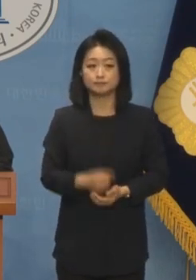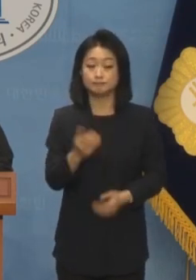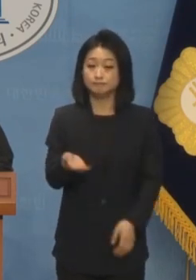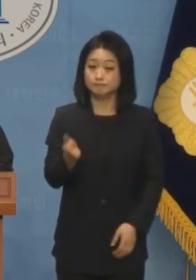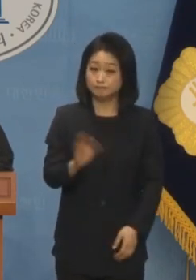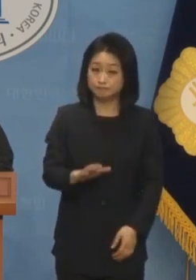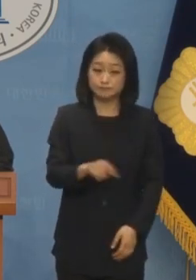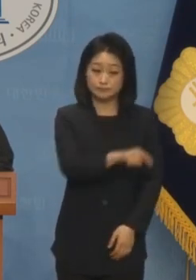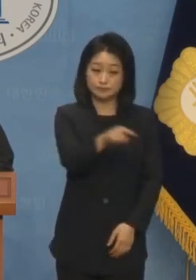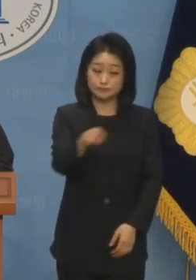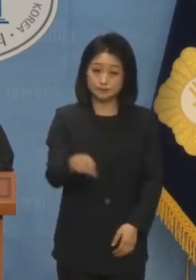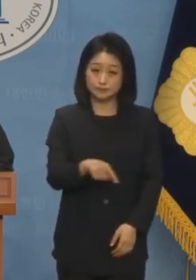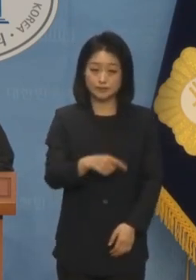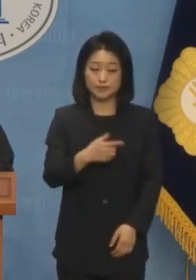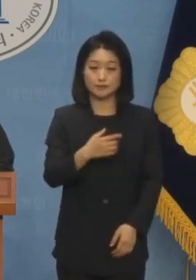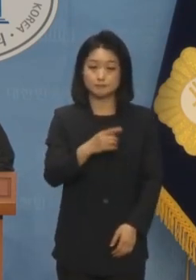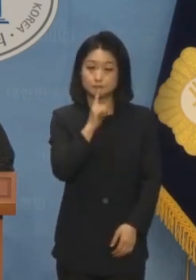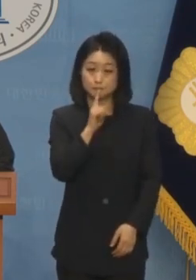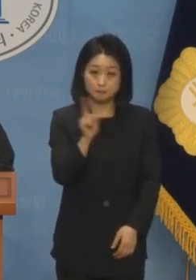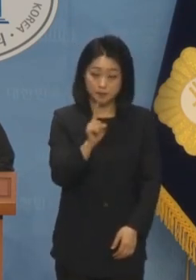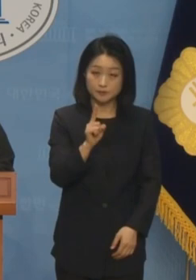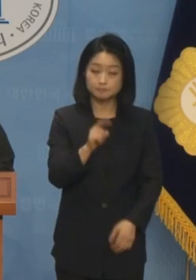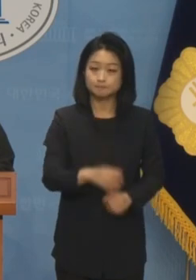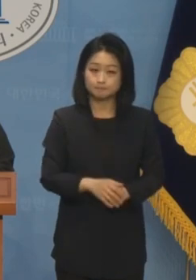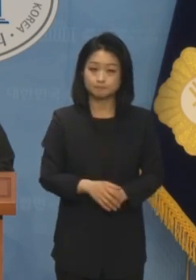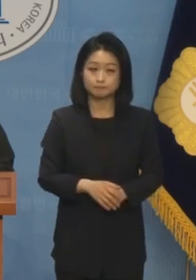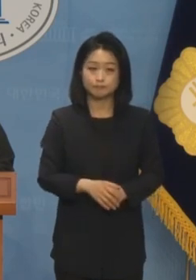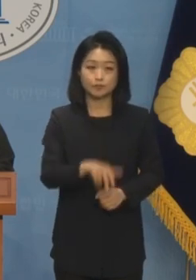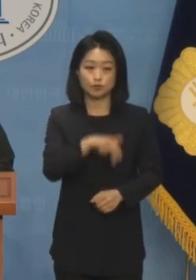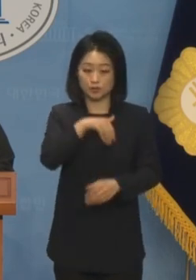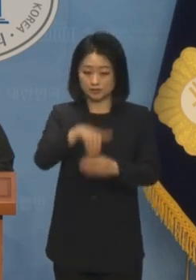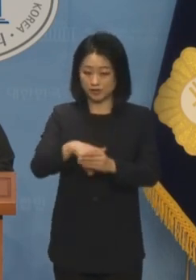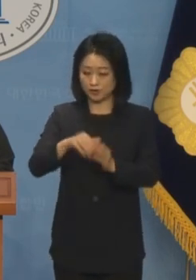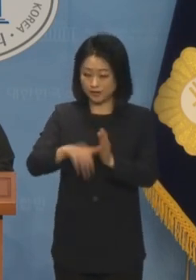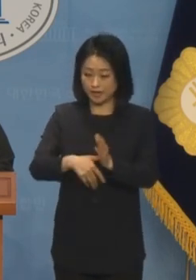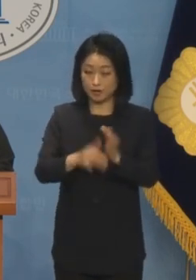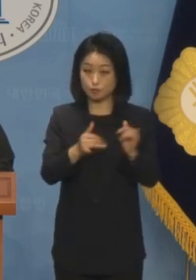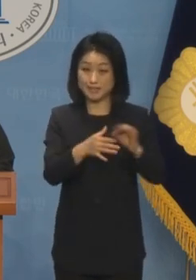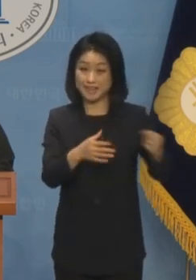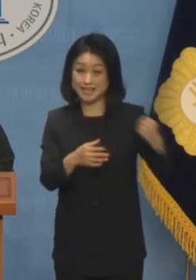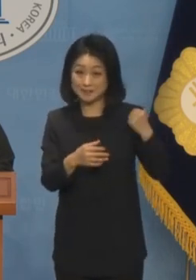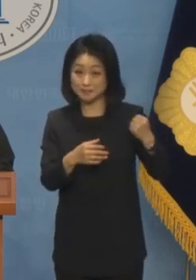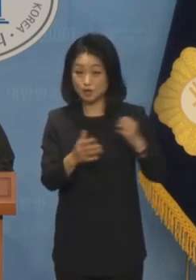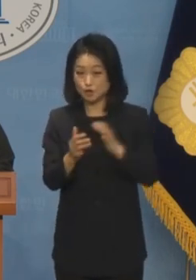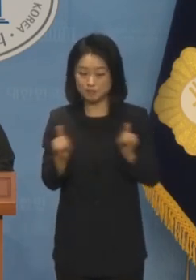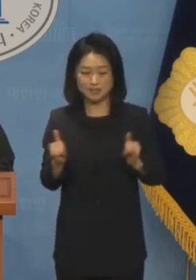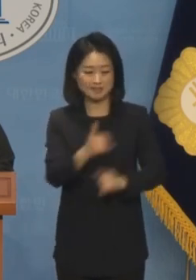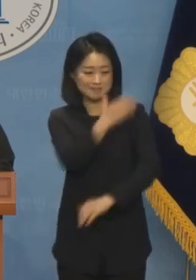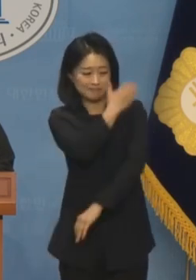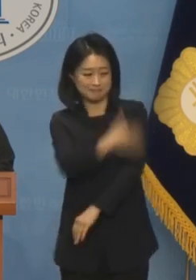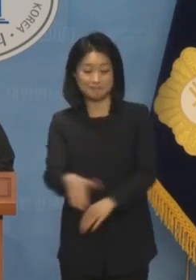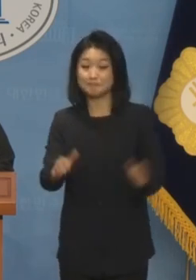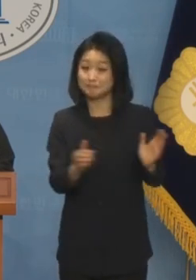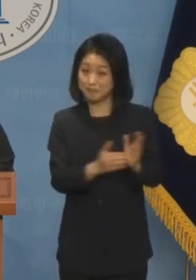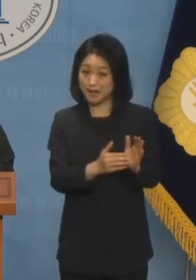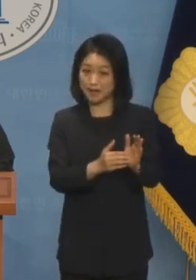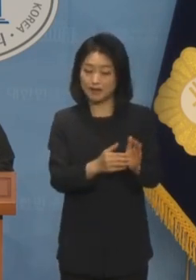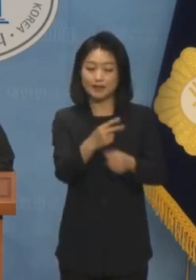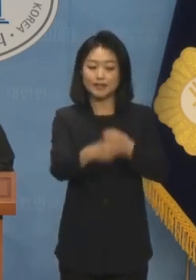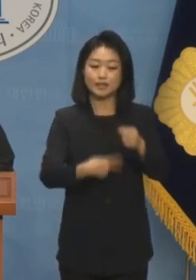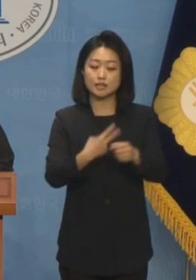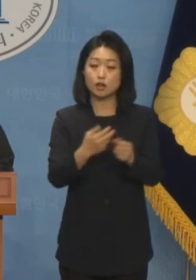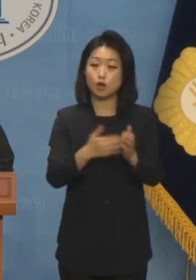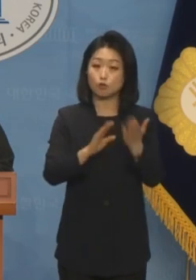하지만 그들이 놓친 것이 있습니다. 총선에서 국민의힘은 국민의 외면을 받았고 2년